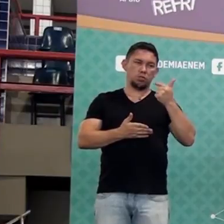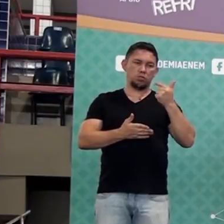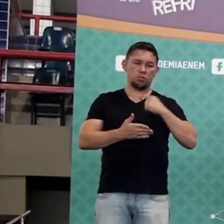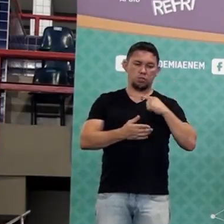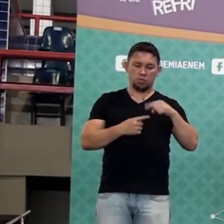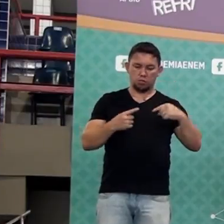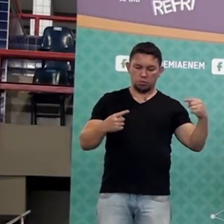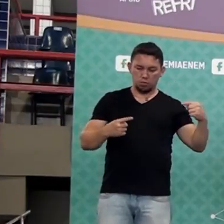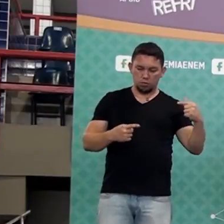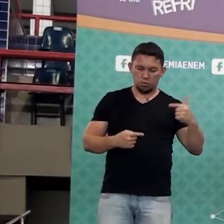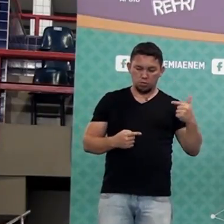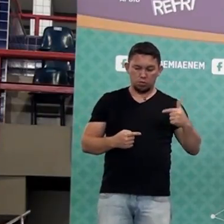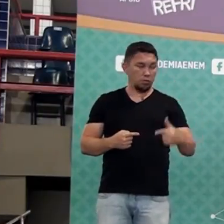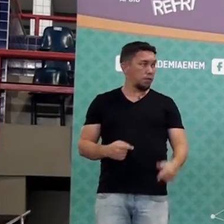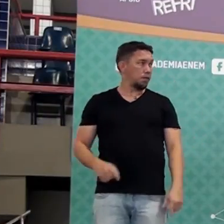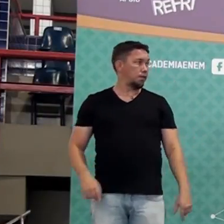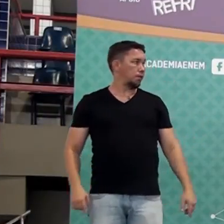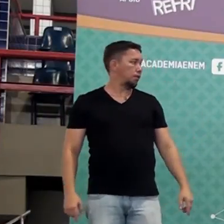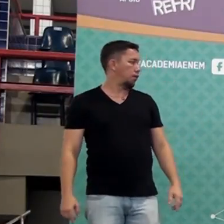apostila 2,